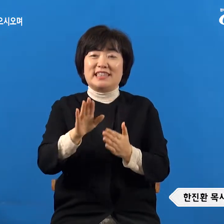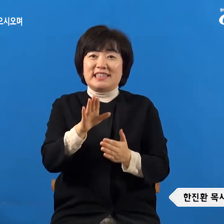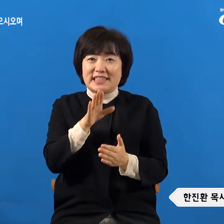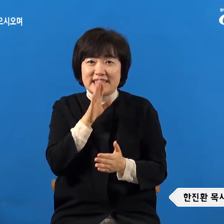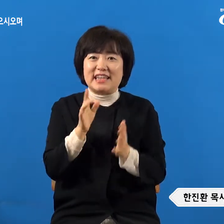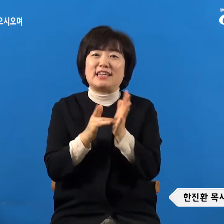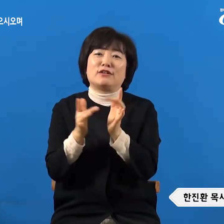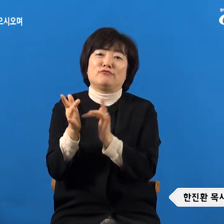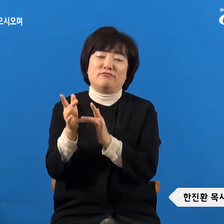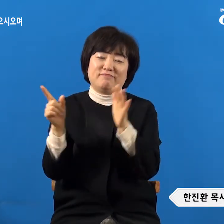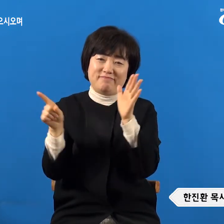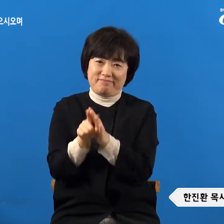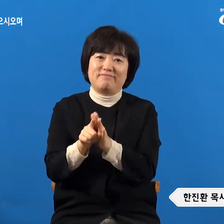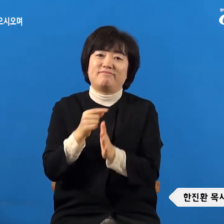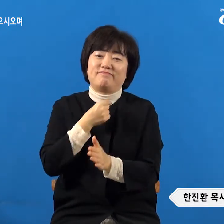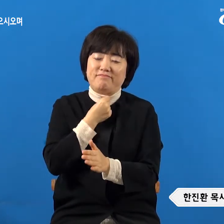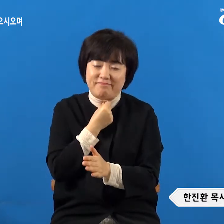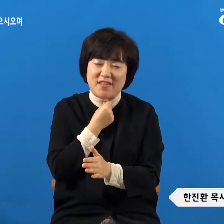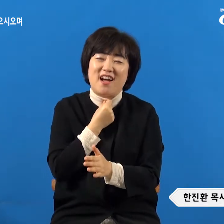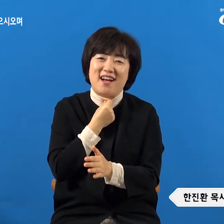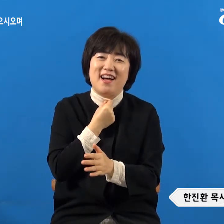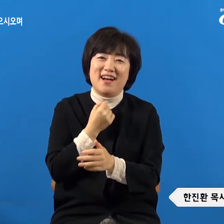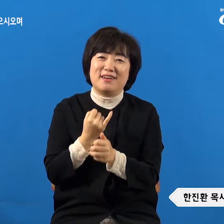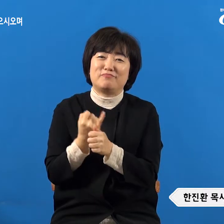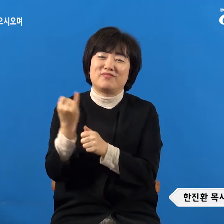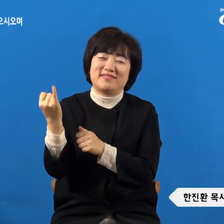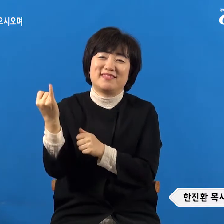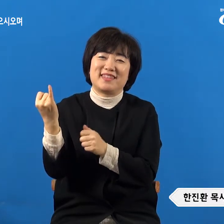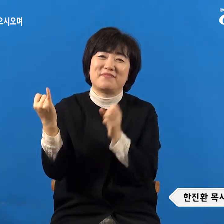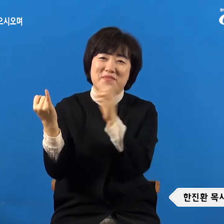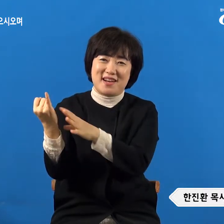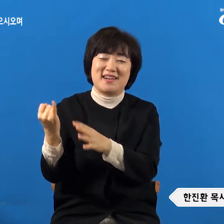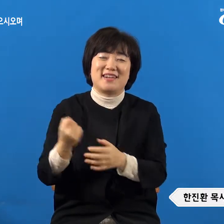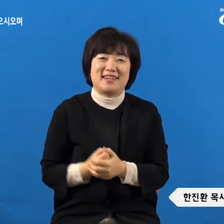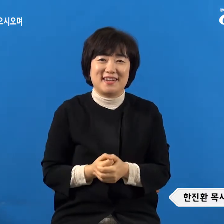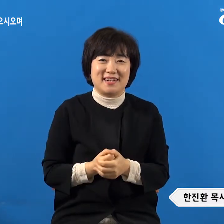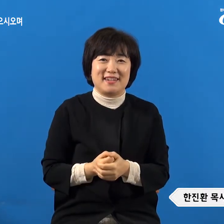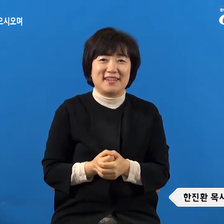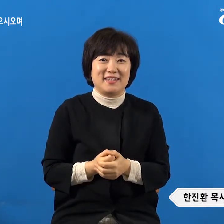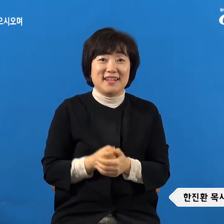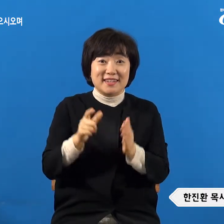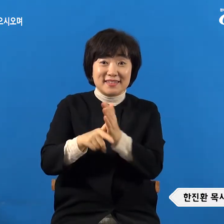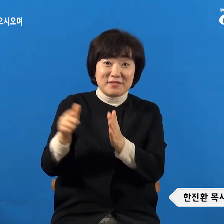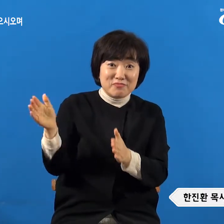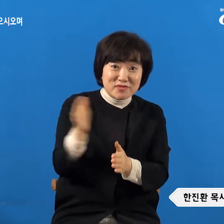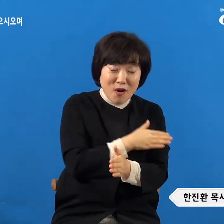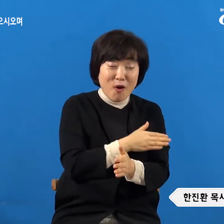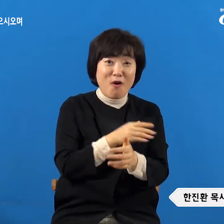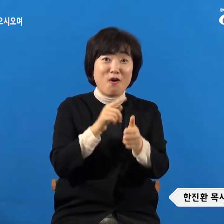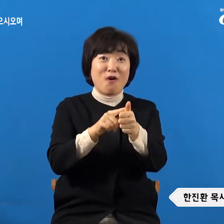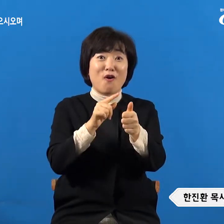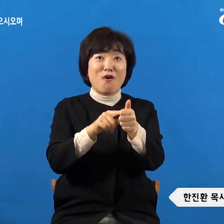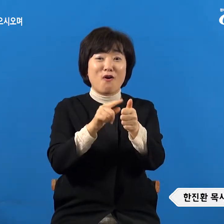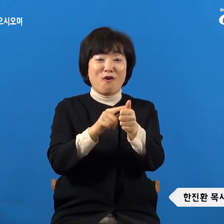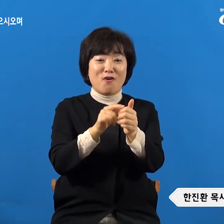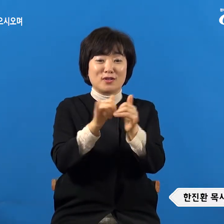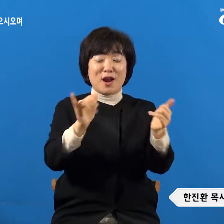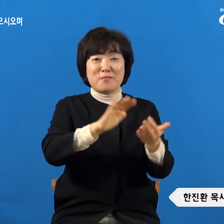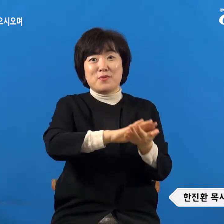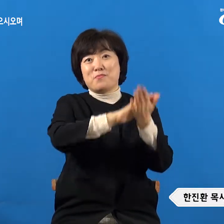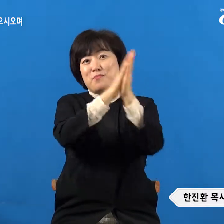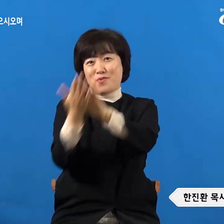예수 믿겠노라고 다짐하는 그런 자리에까지 이르게 되었습니다. 그때부터 사람이 완전히 변했다는